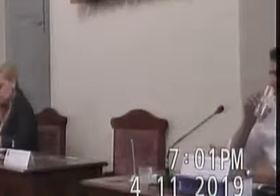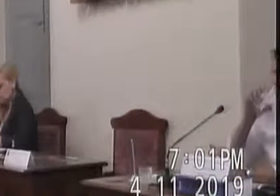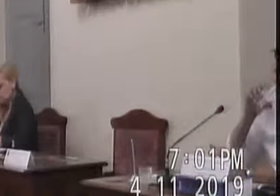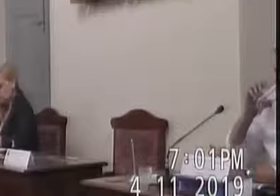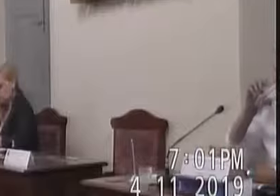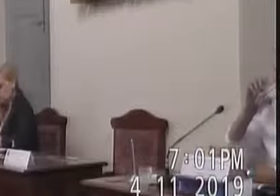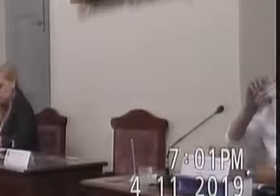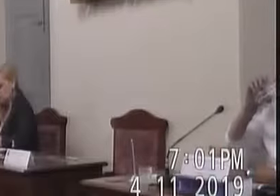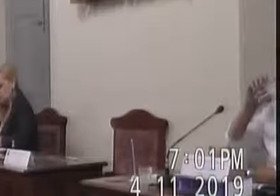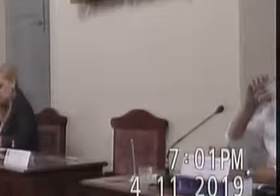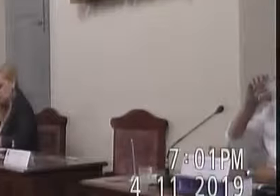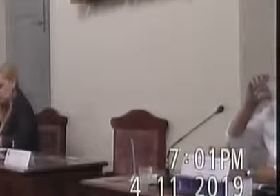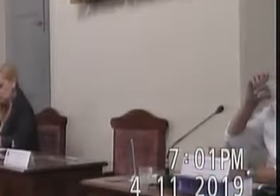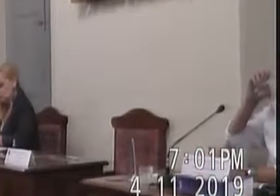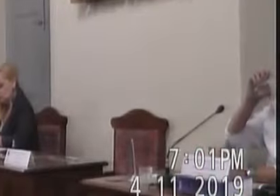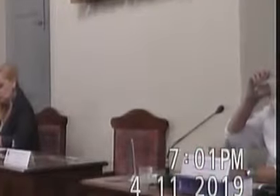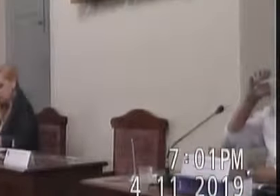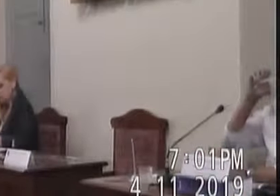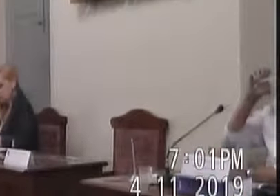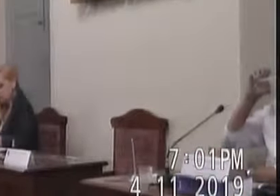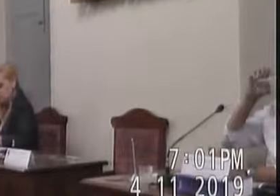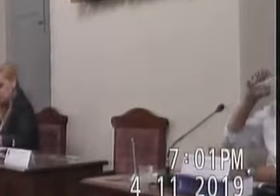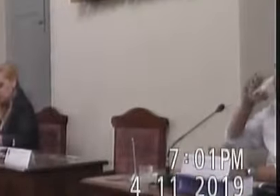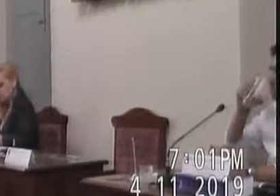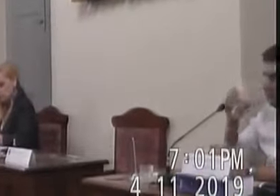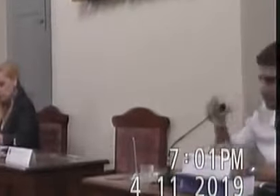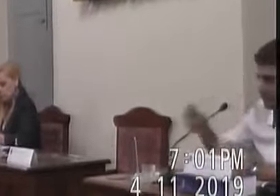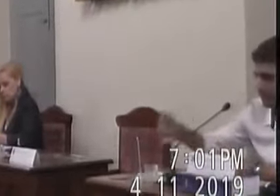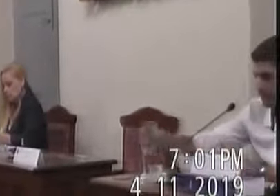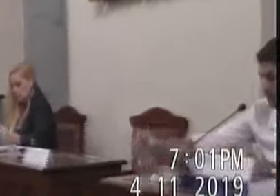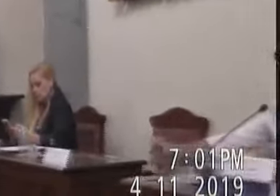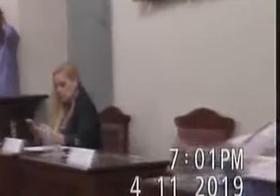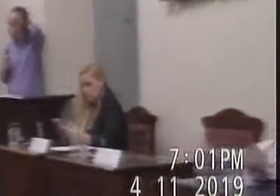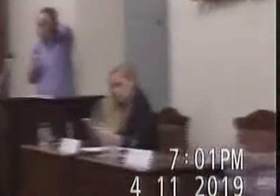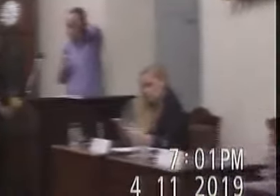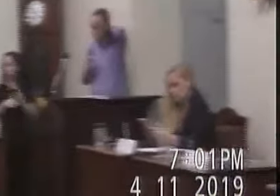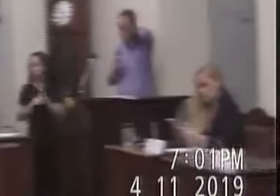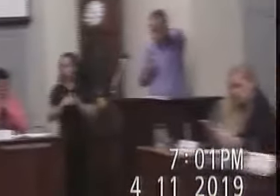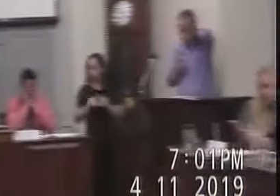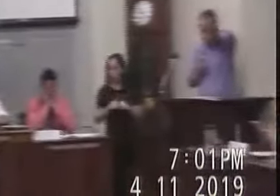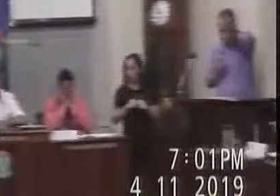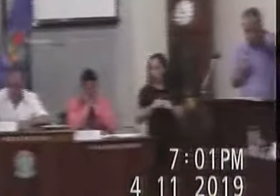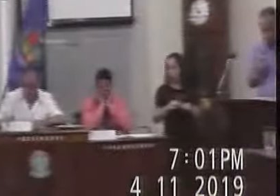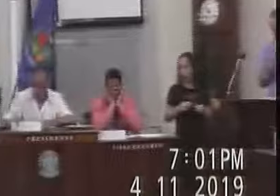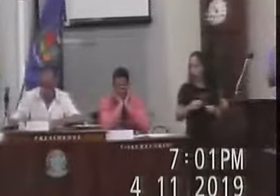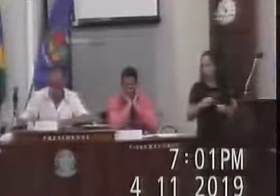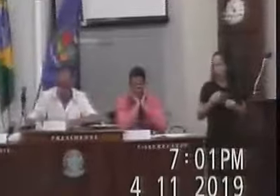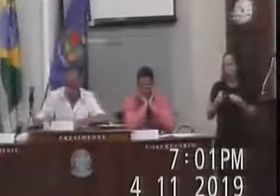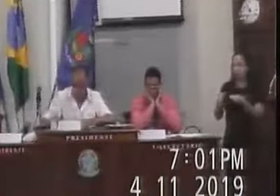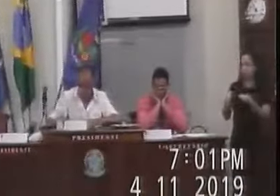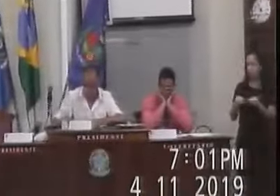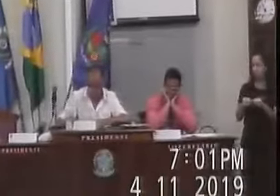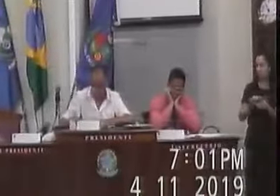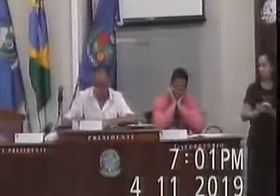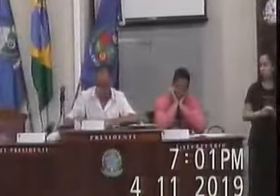Obrigado Rapidinho Também Vou falar rápido É aquilo Que eu Vem falando Em algumas Sessões aqui